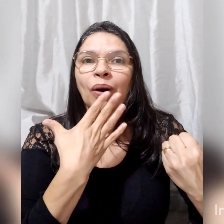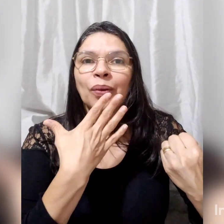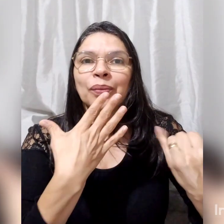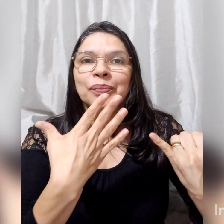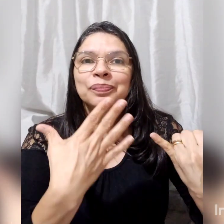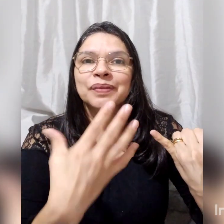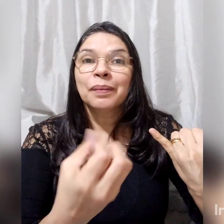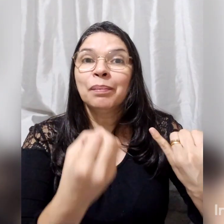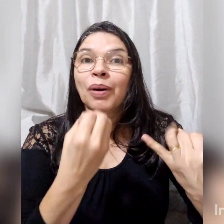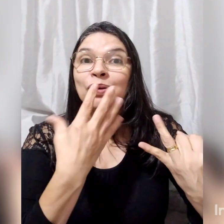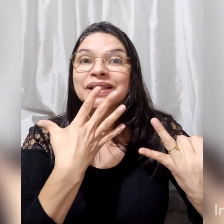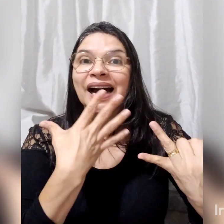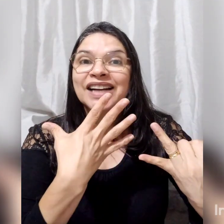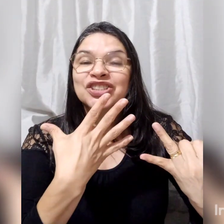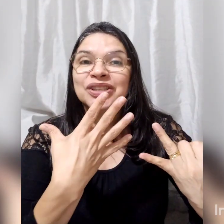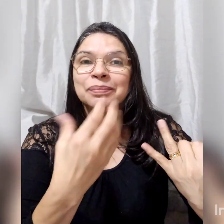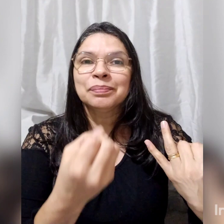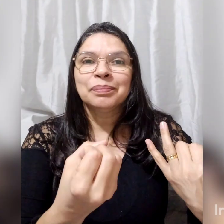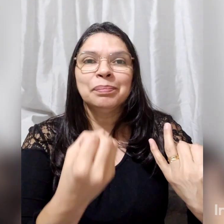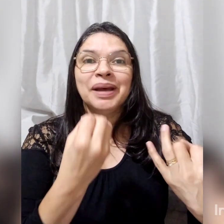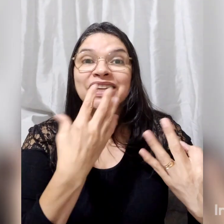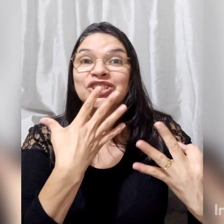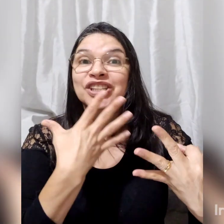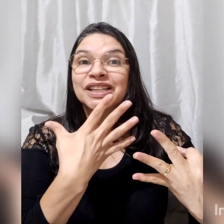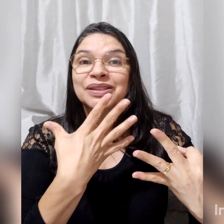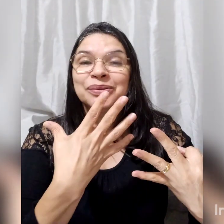bom, bondade, bendito,